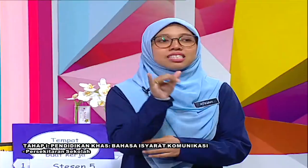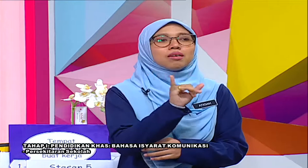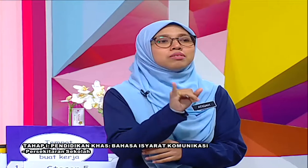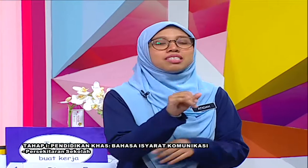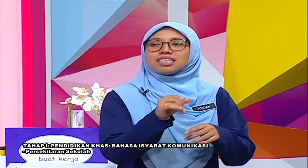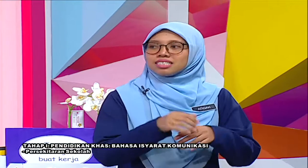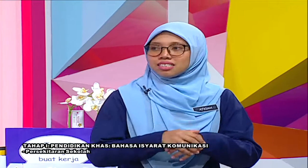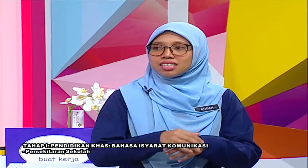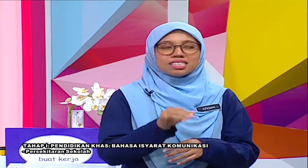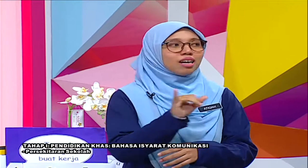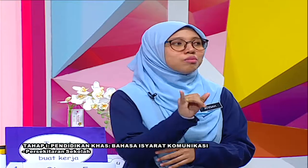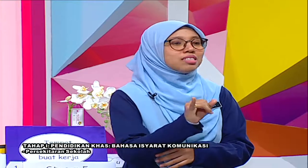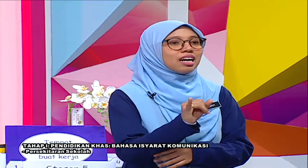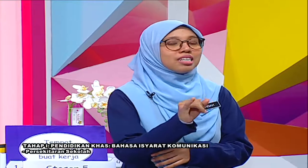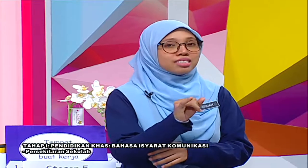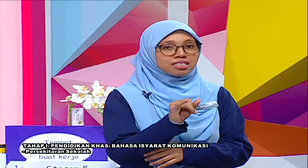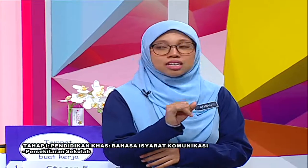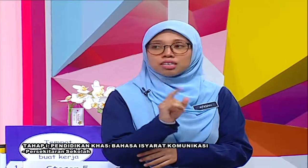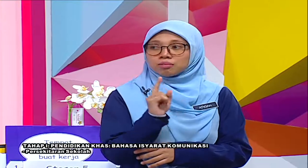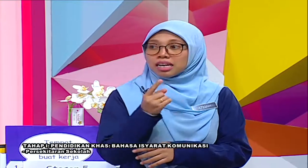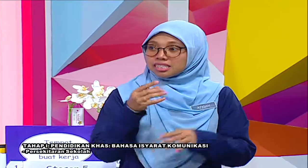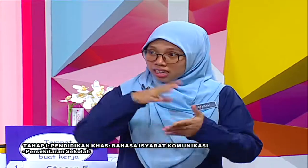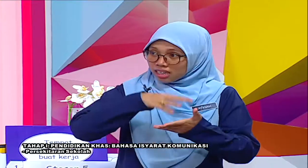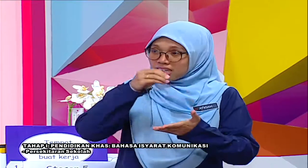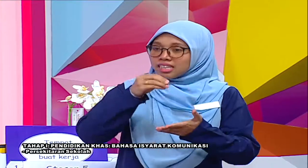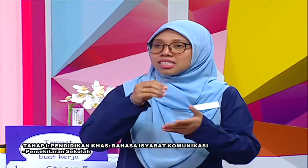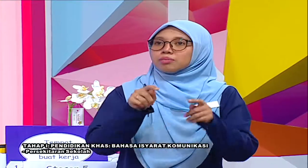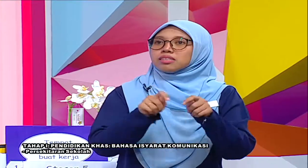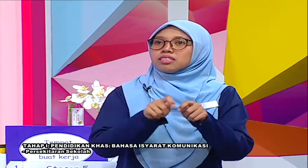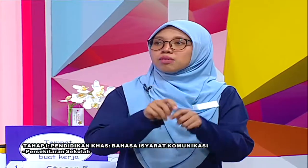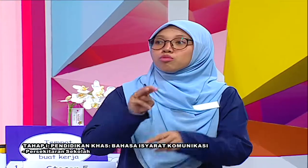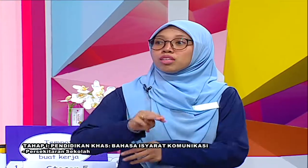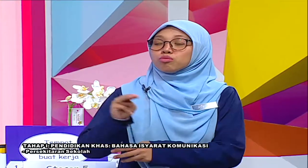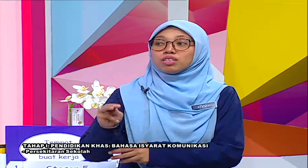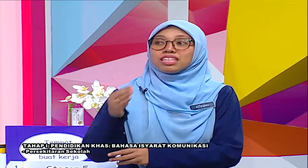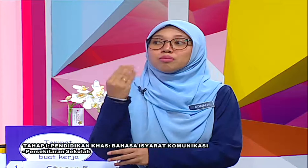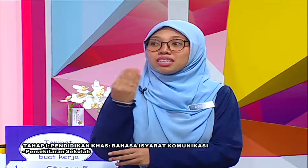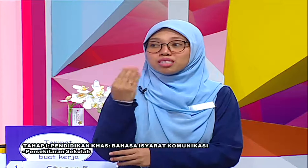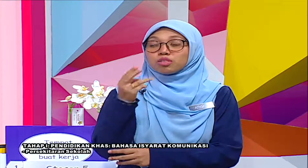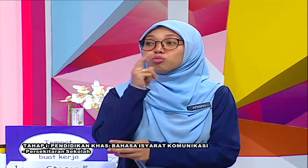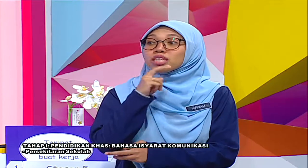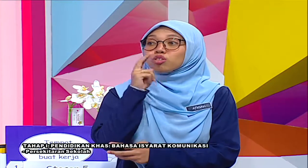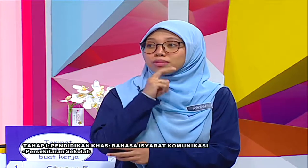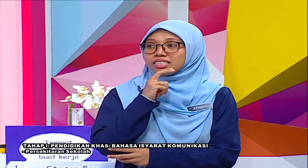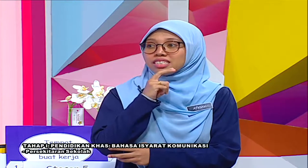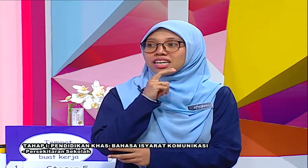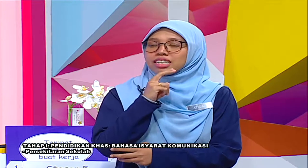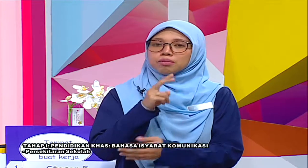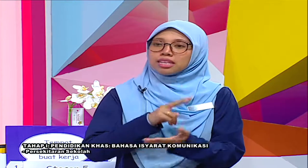sama sahaja. Sama sahaja belajar seperti murid-murid yang biasa, murid-murid normal. Dia